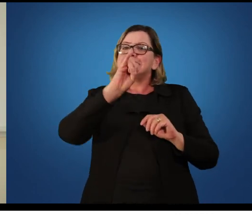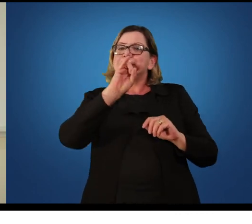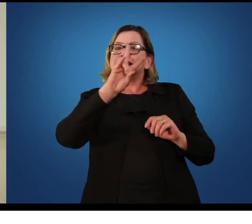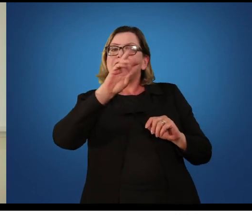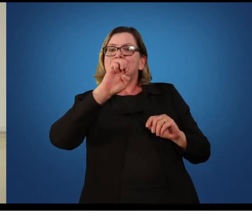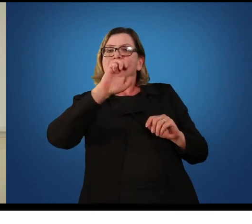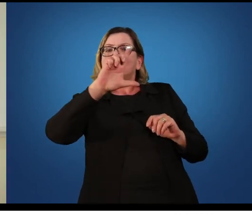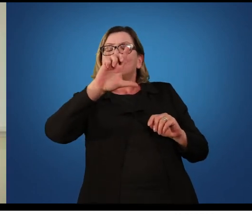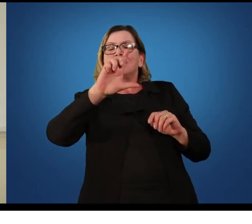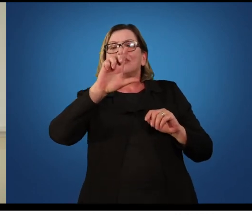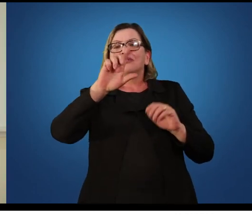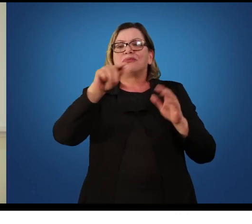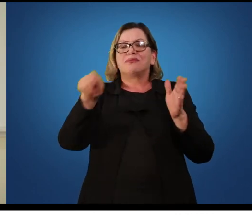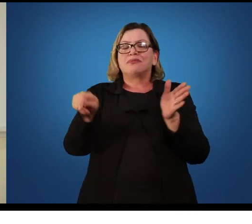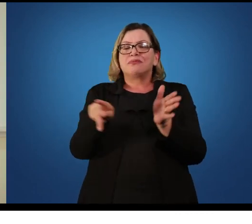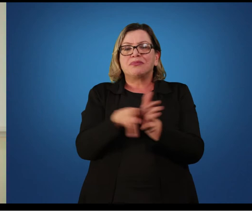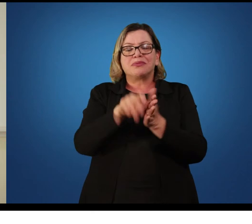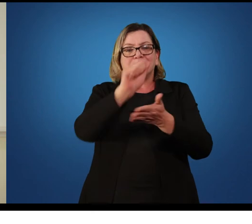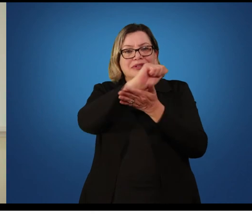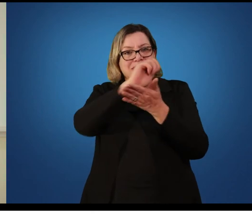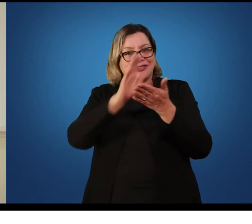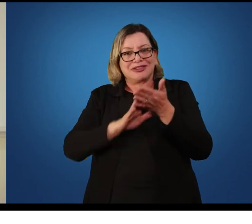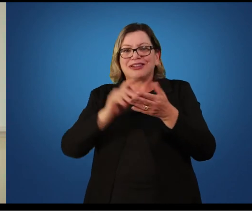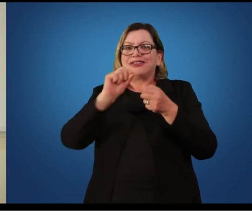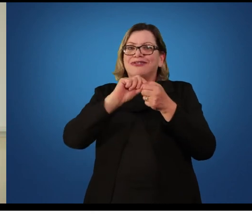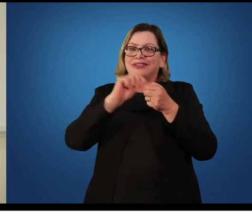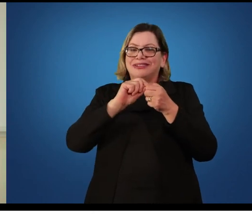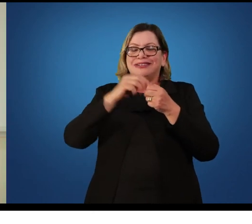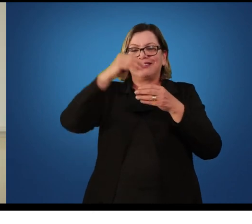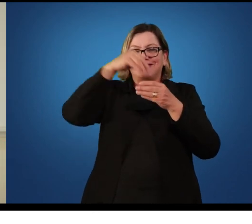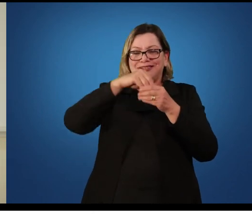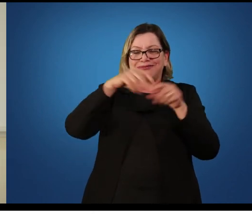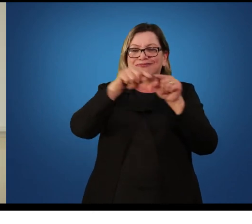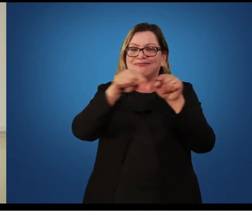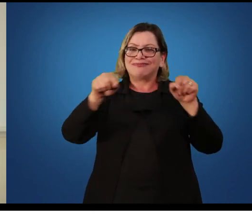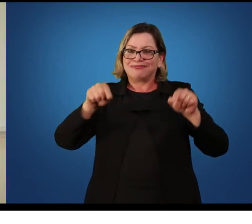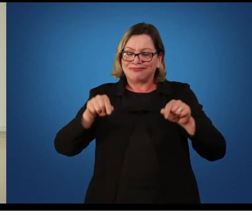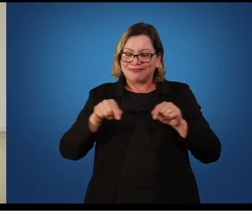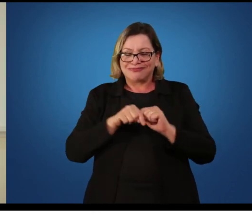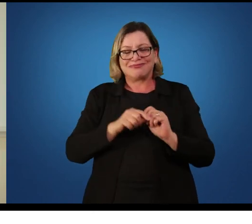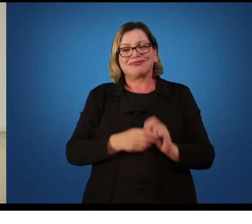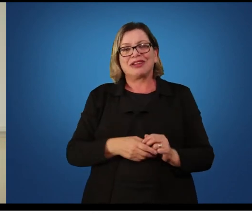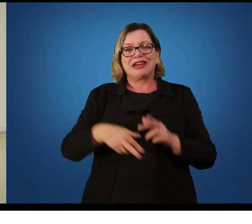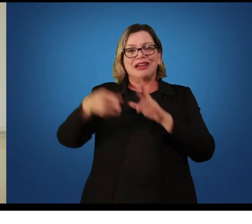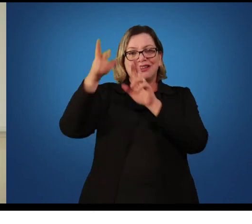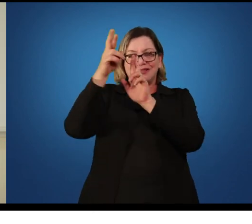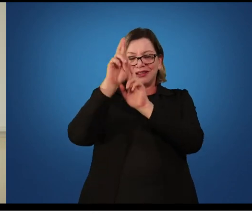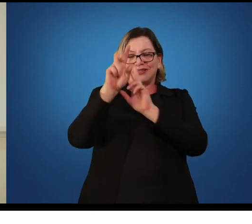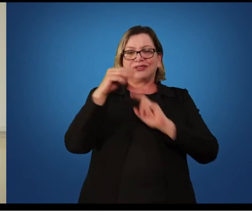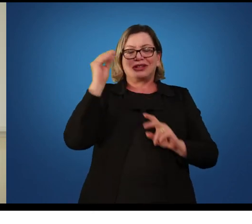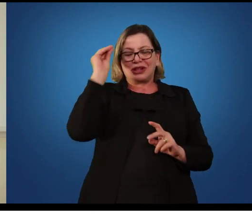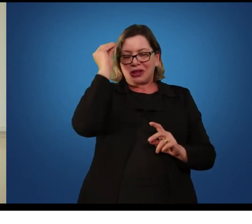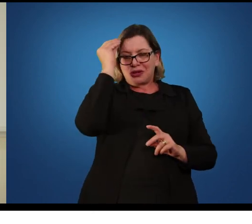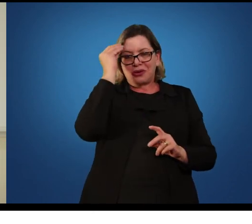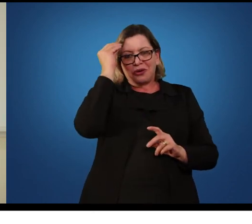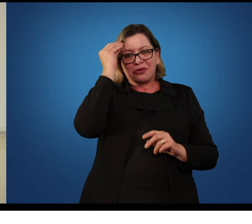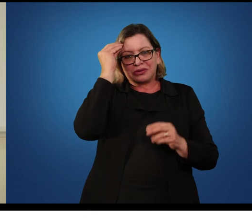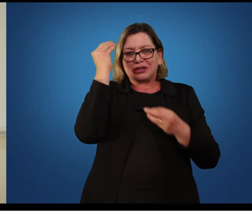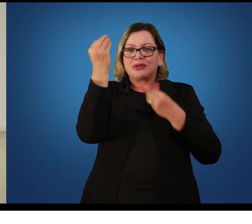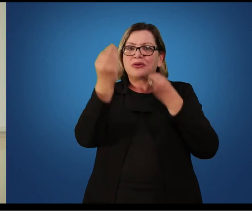das tarefas que são propostas em aula. Então, espero que vocês tenham compreendido as diferentes